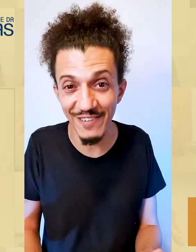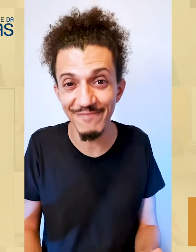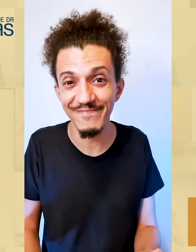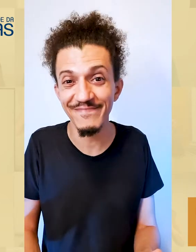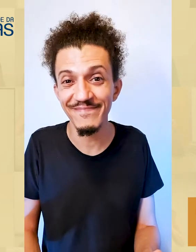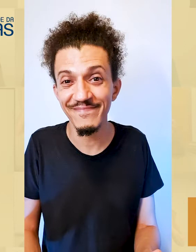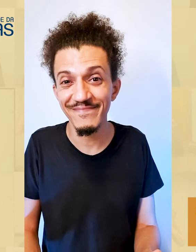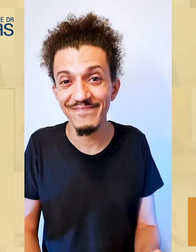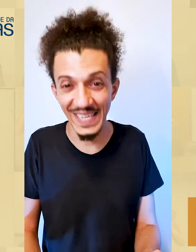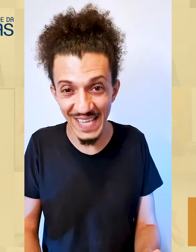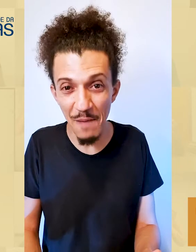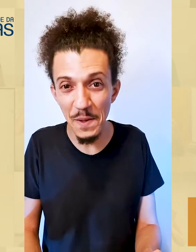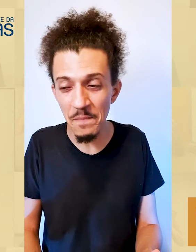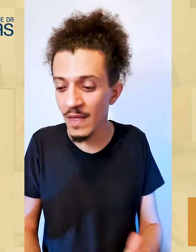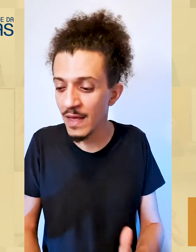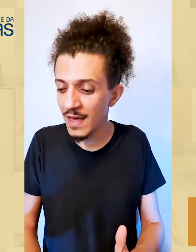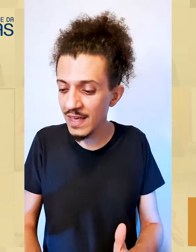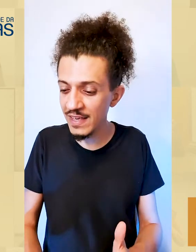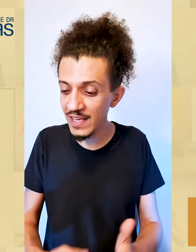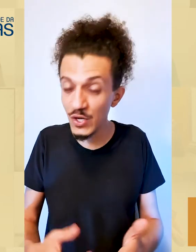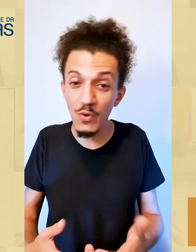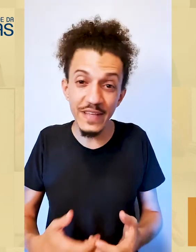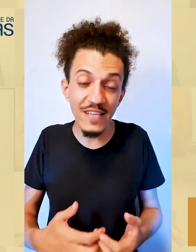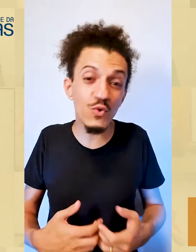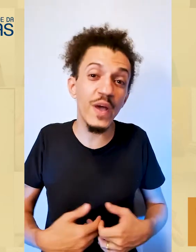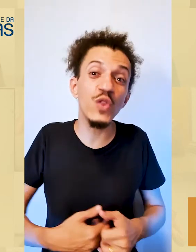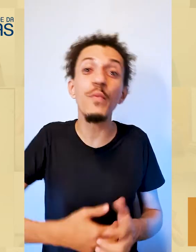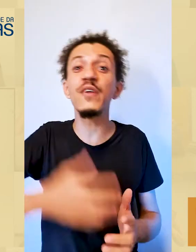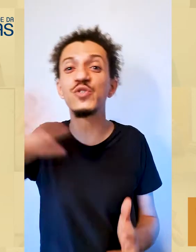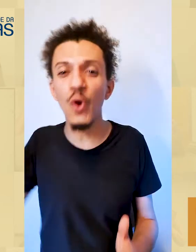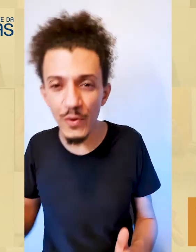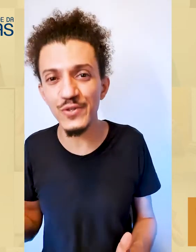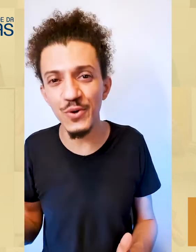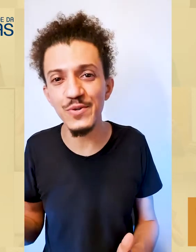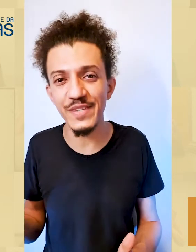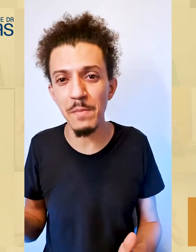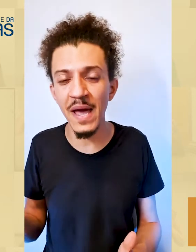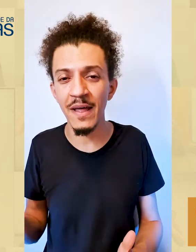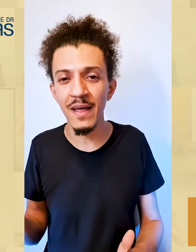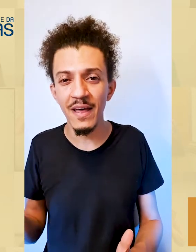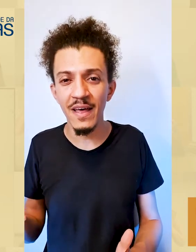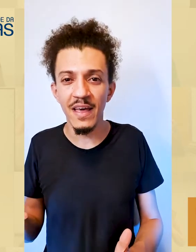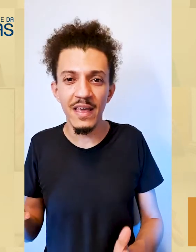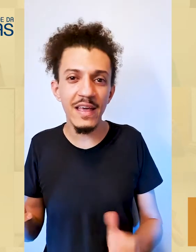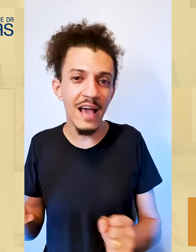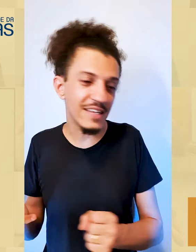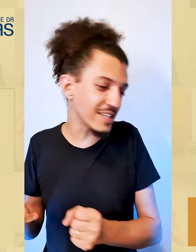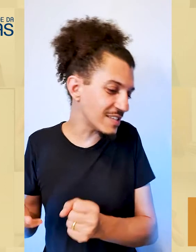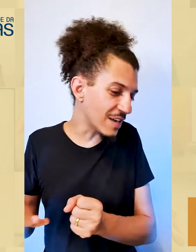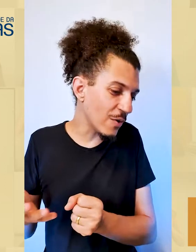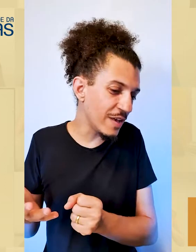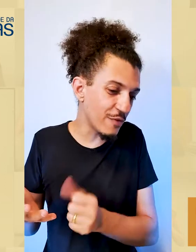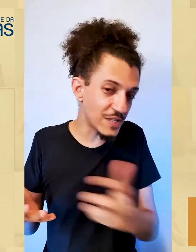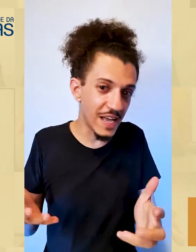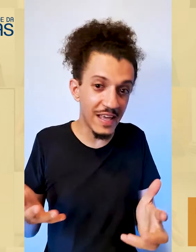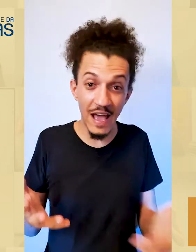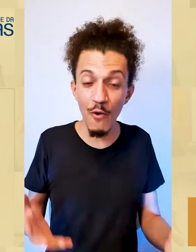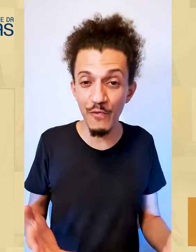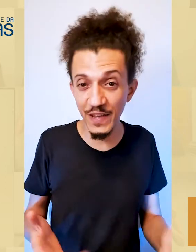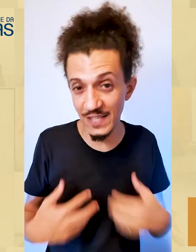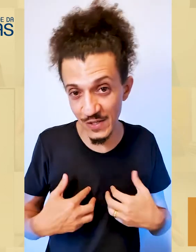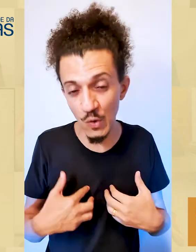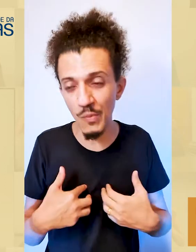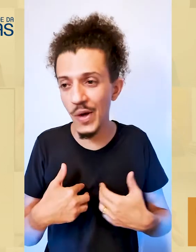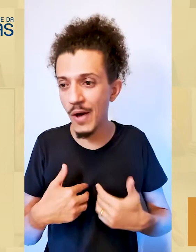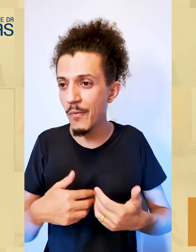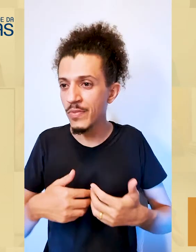idade. Percebe? E isso acontece com inúmeros outros surdos também. E as chances são que você, que é